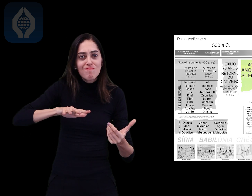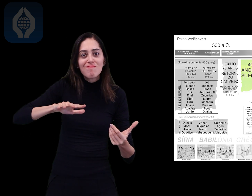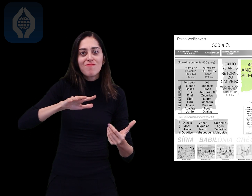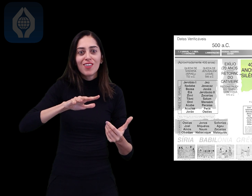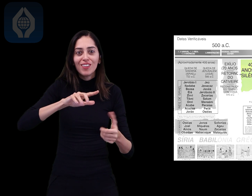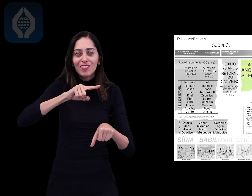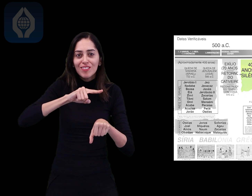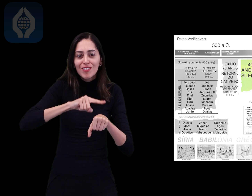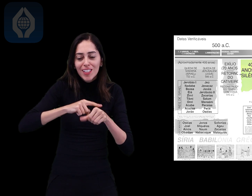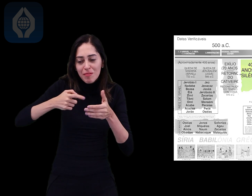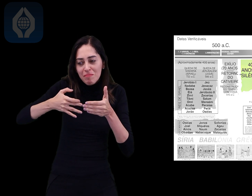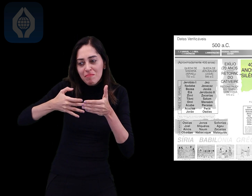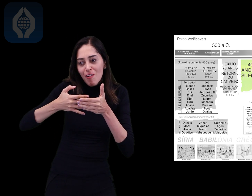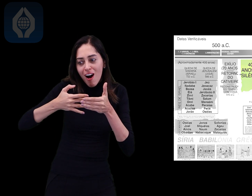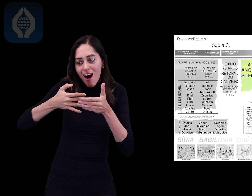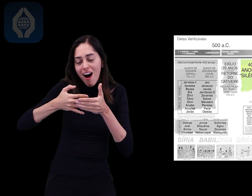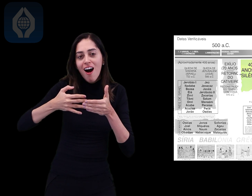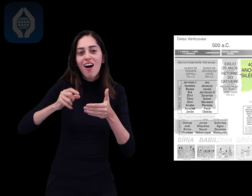Éden.